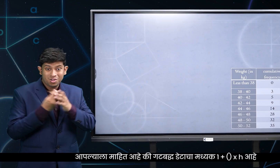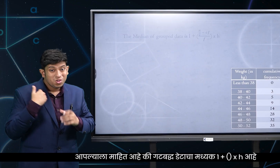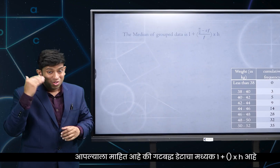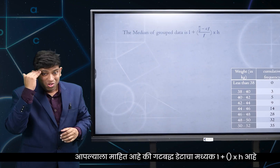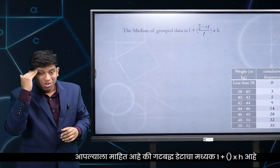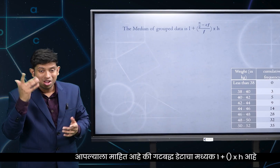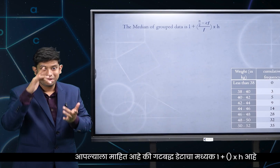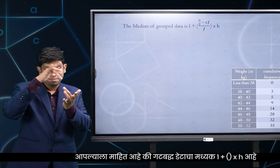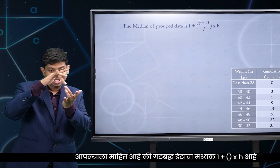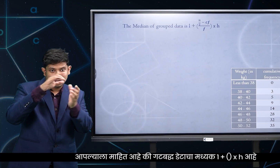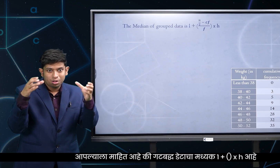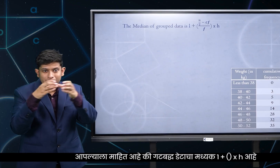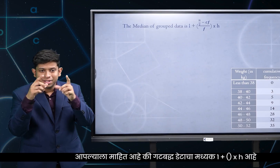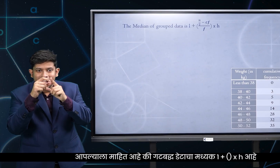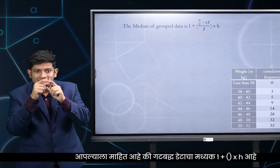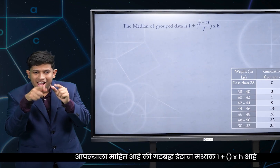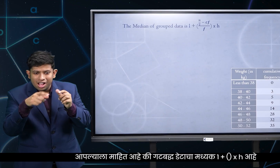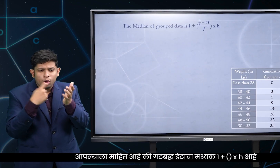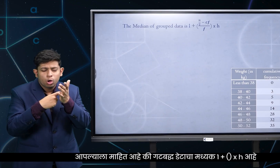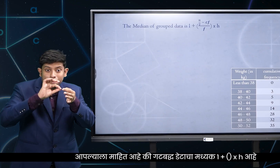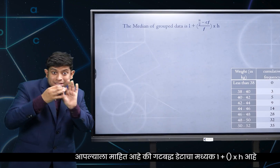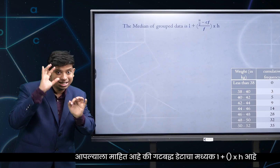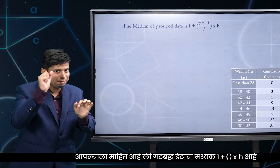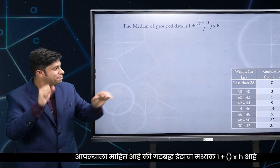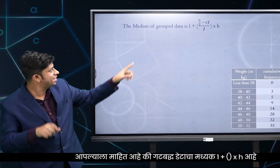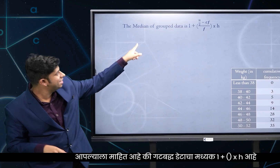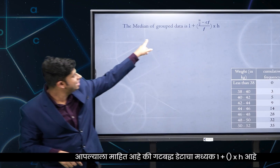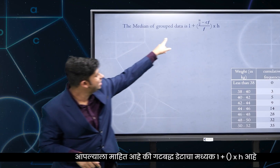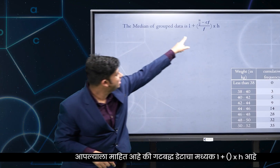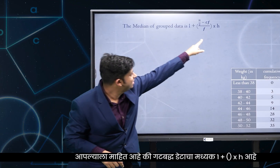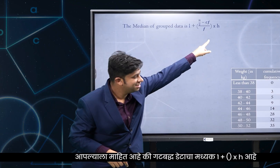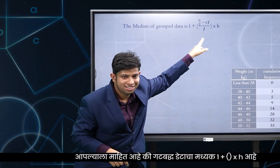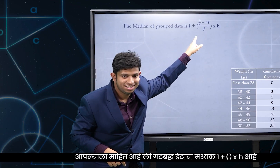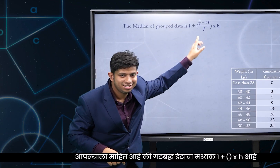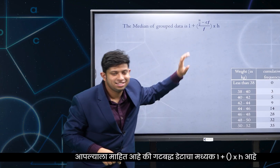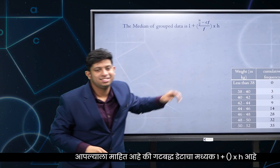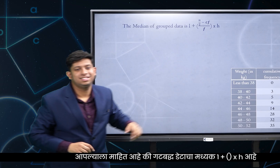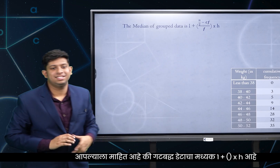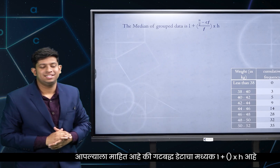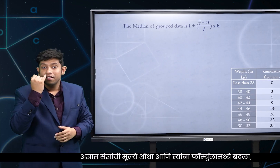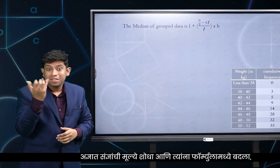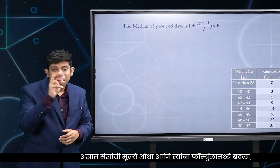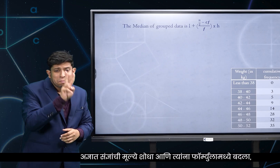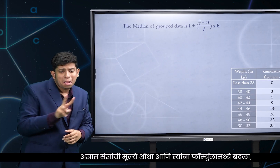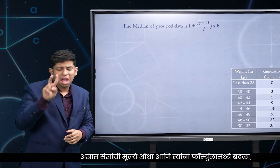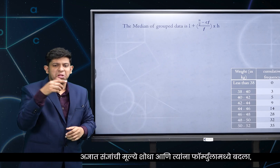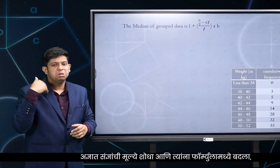आपल्याला माहित आहे की गटबद्ध डेटाचा मध्यक 1 अधिक XH आहे. अज्ञात